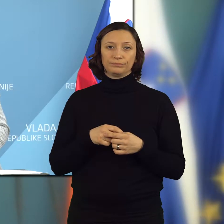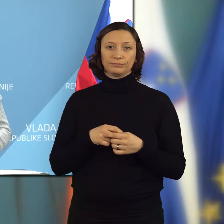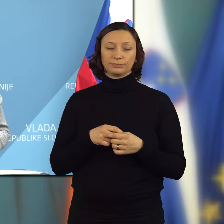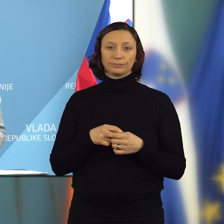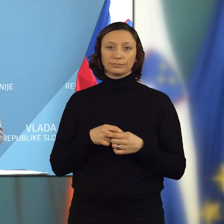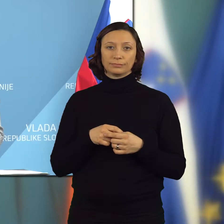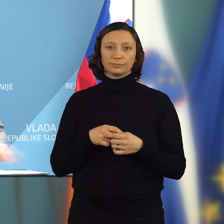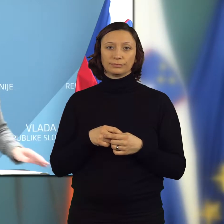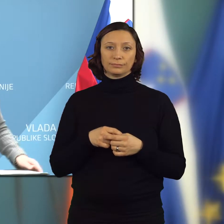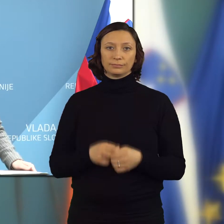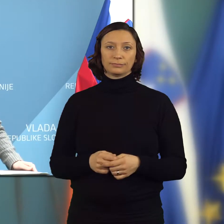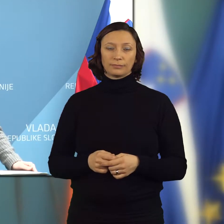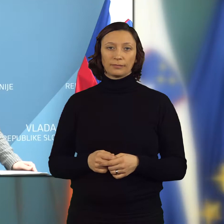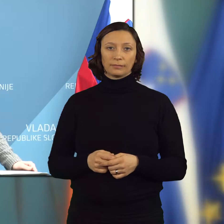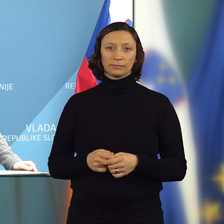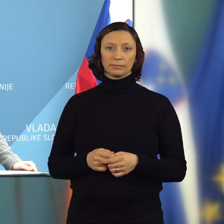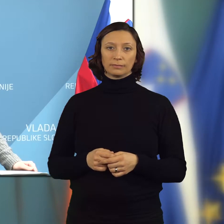to temo. Izvolite.